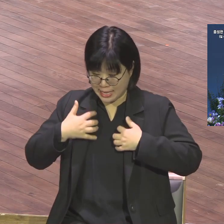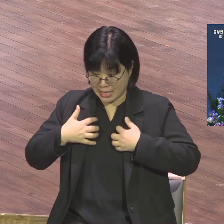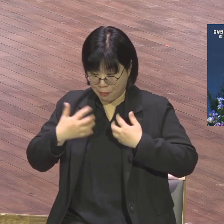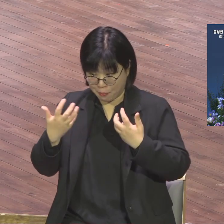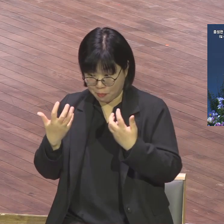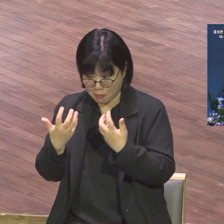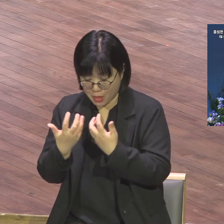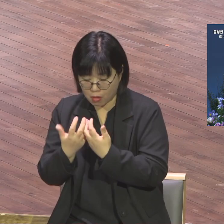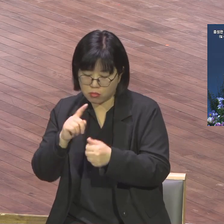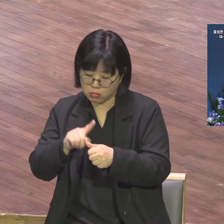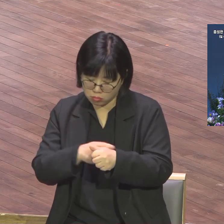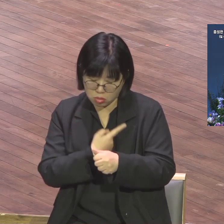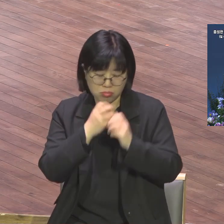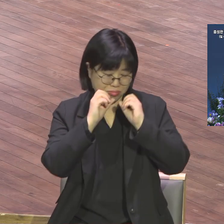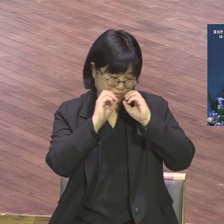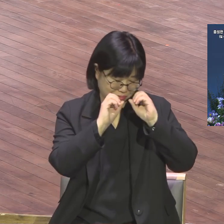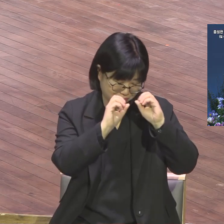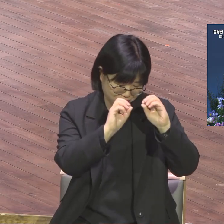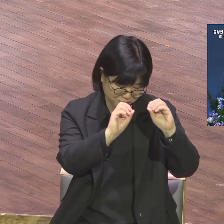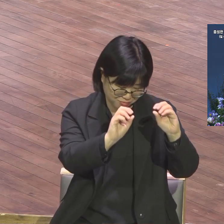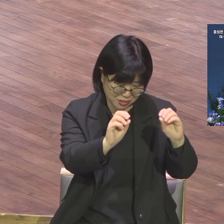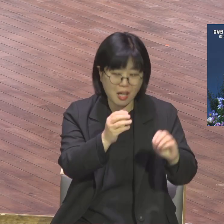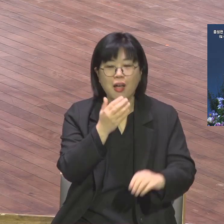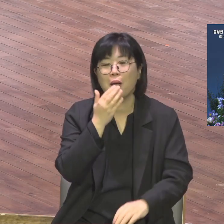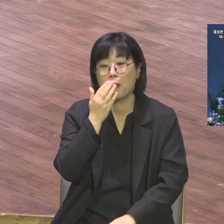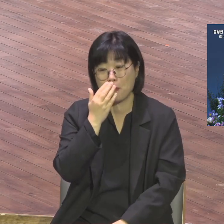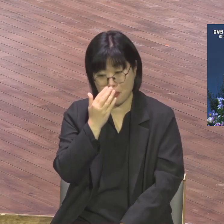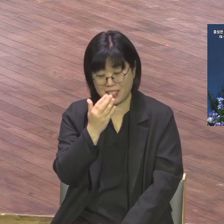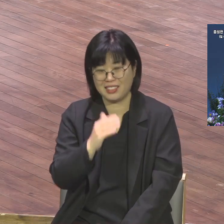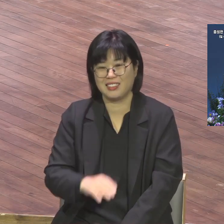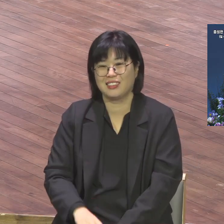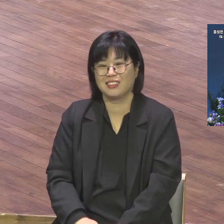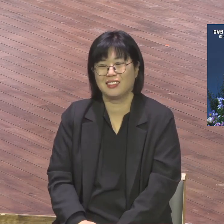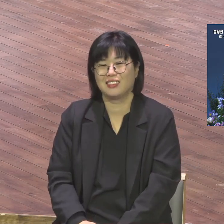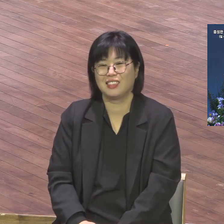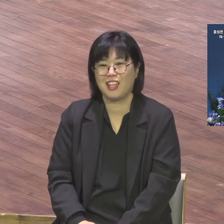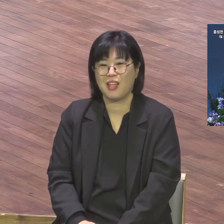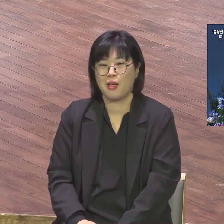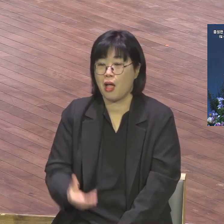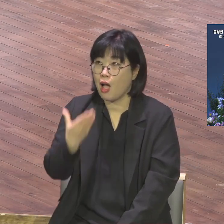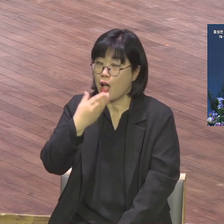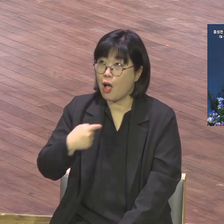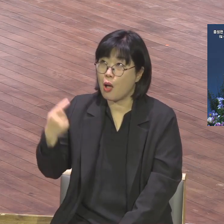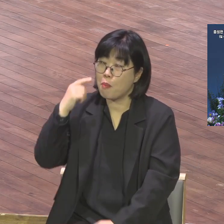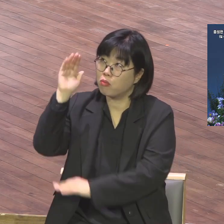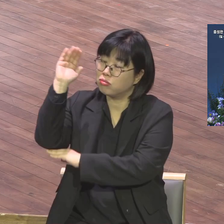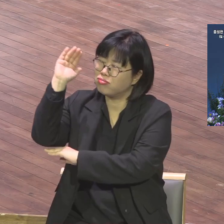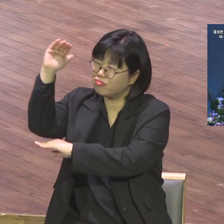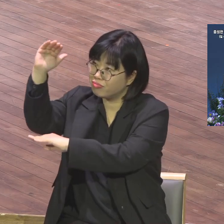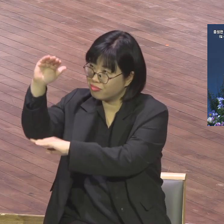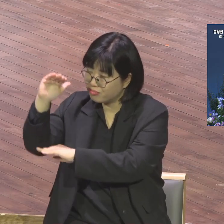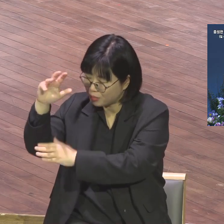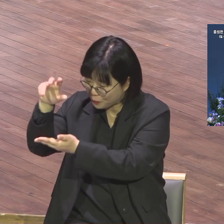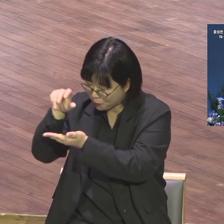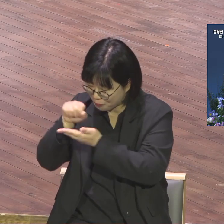그리스도 안에서 기쁨, 복음을 회복한 사람의 맺는 열매 삼운동.